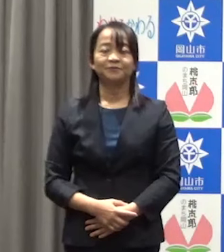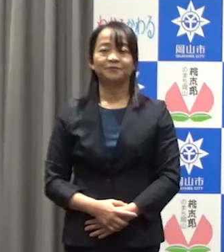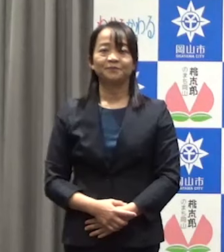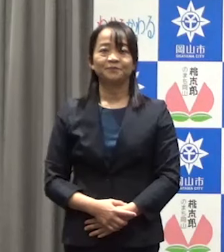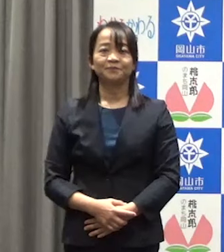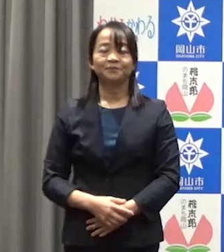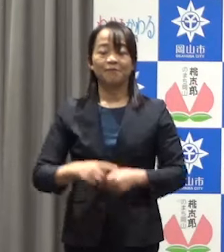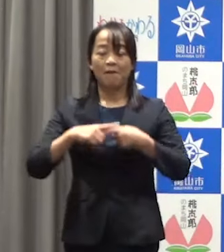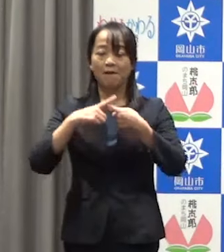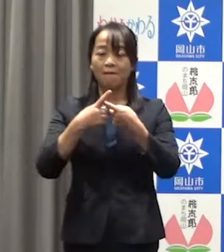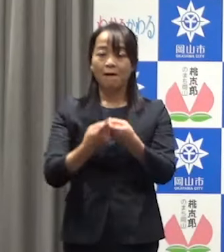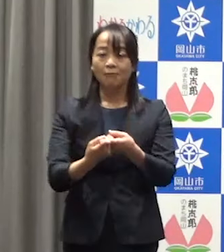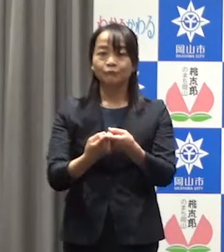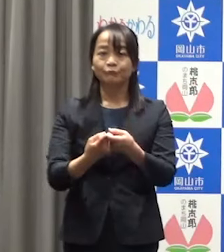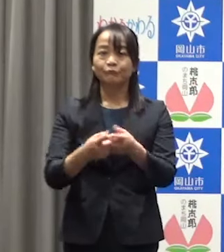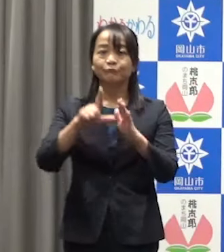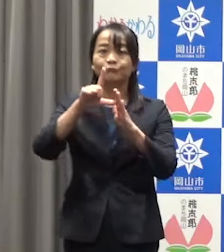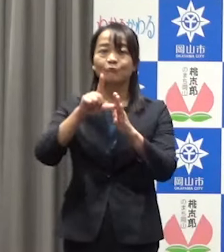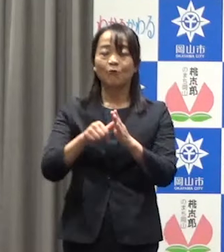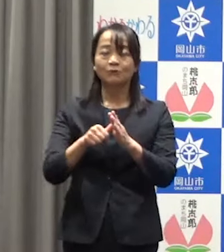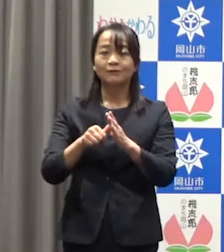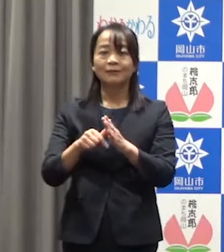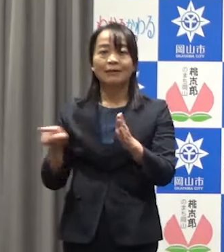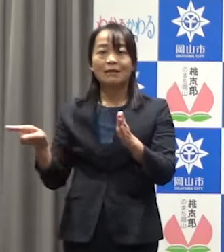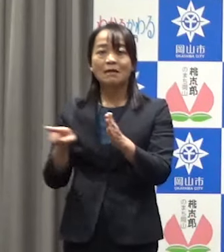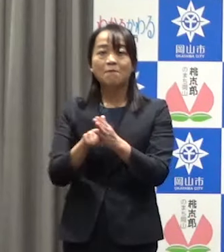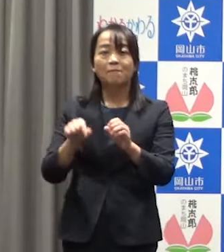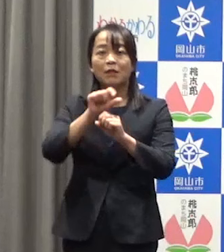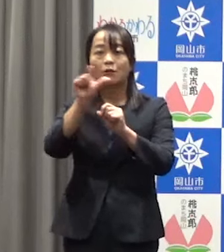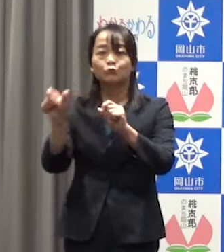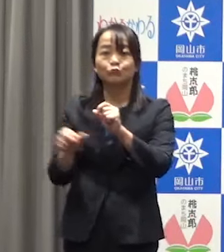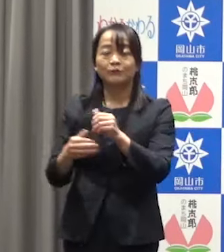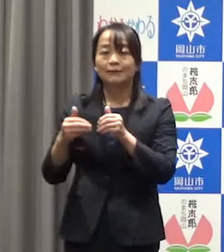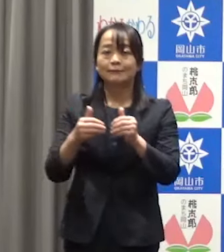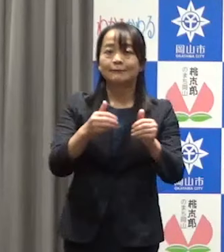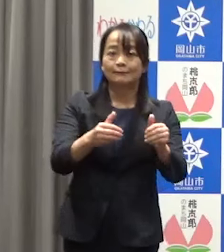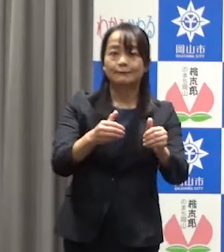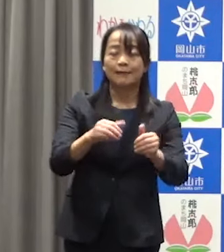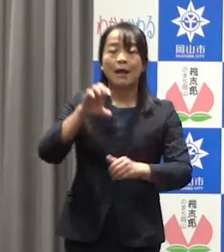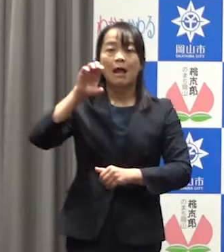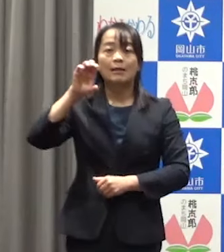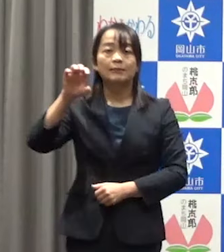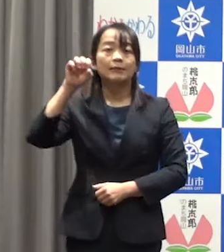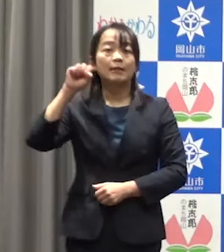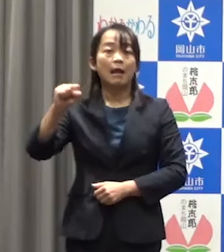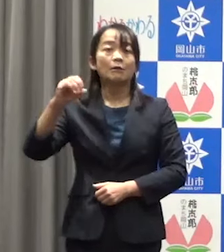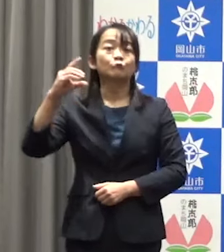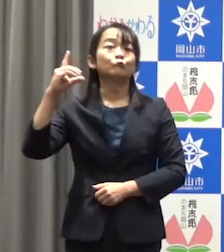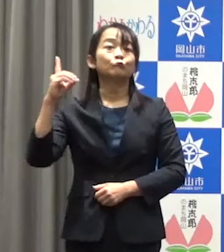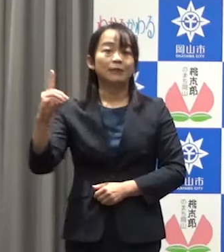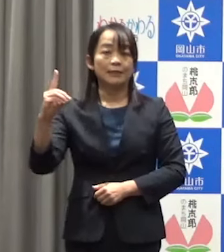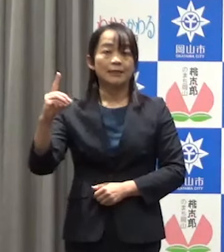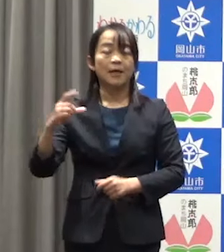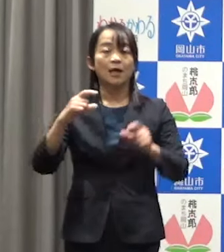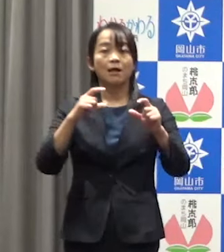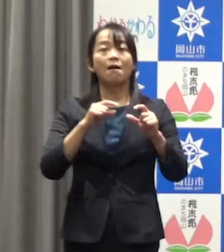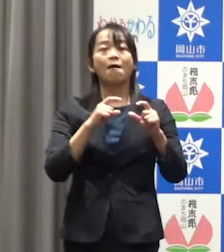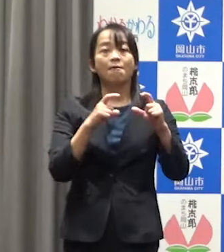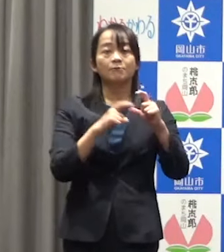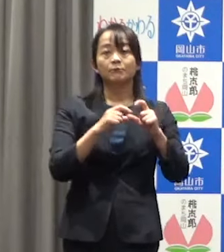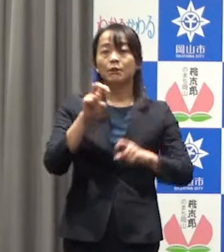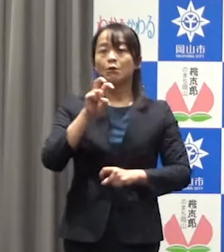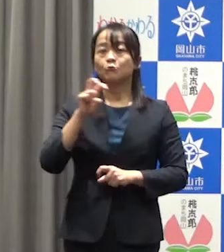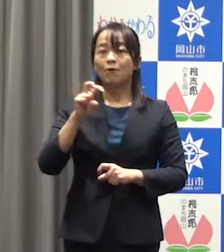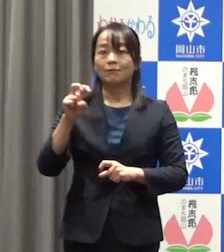加入にあたってはこれまで推進してきた SDGs、 ESD の推進、 G20 岡山保健大